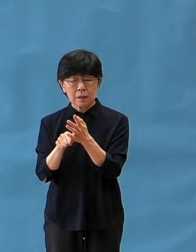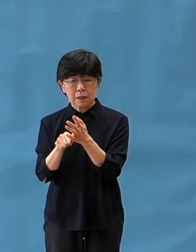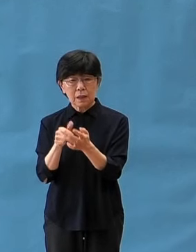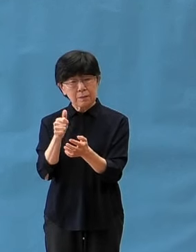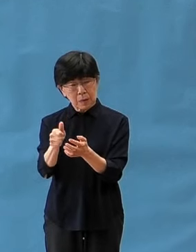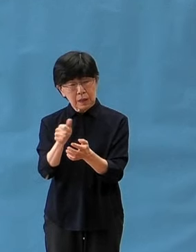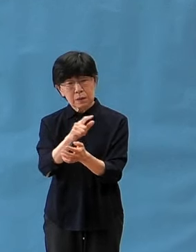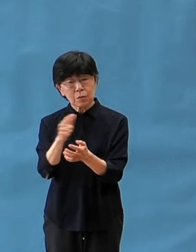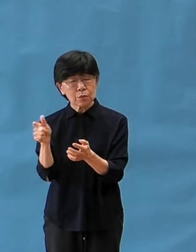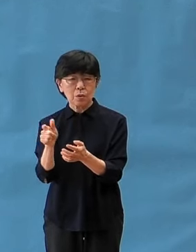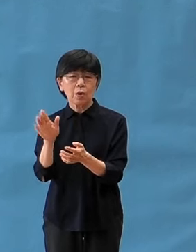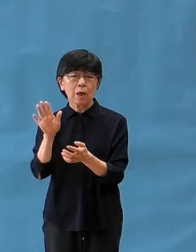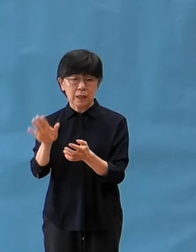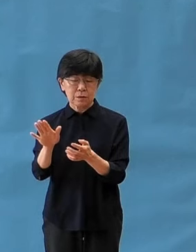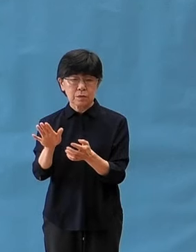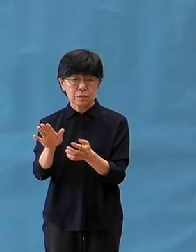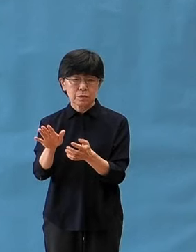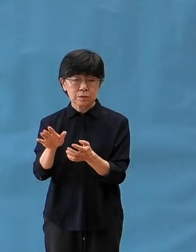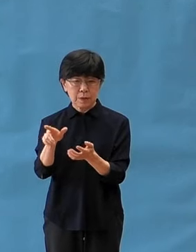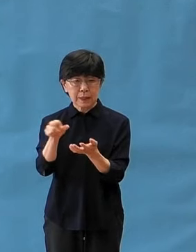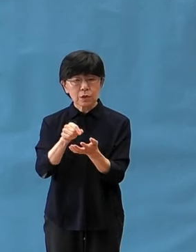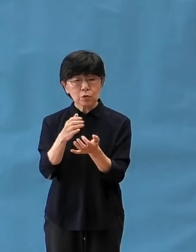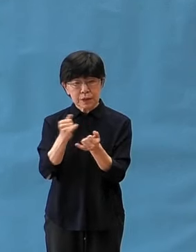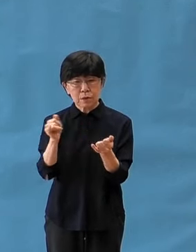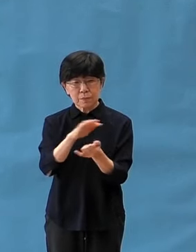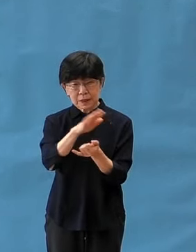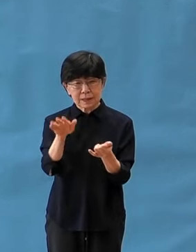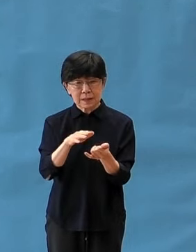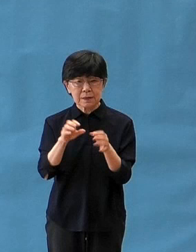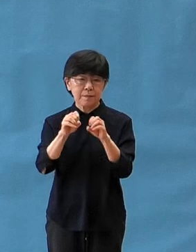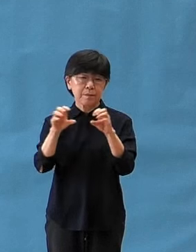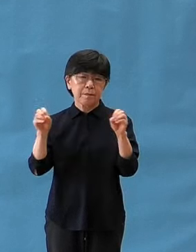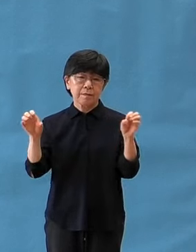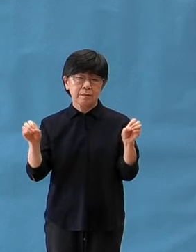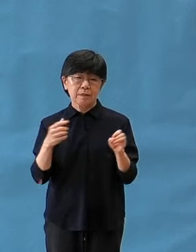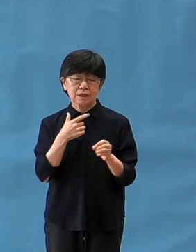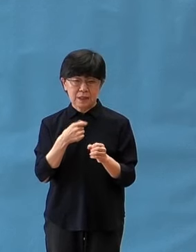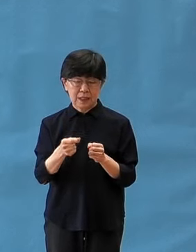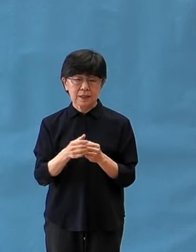て、それを利用者の方に伝えていきますので、